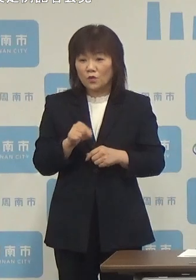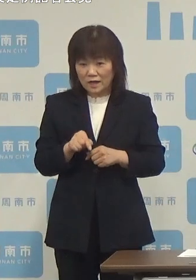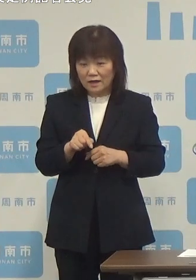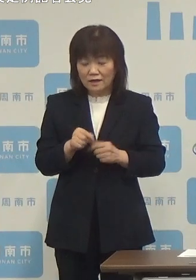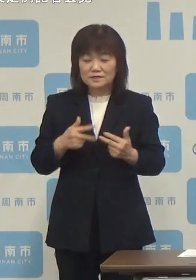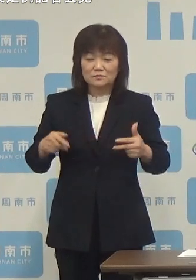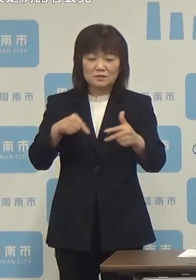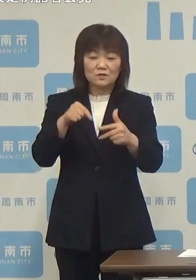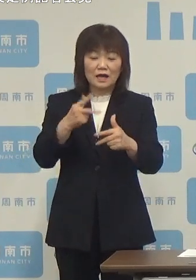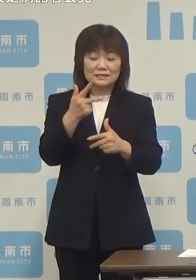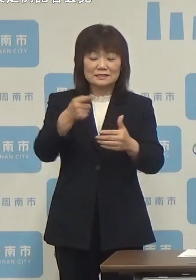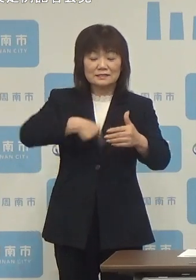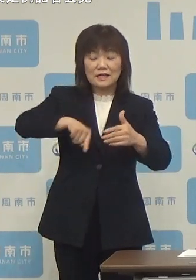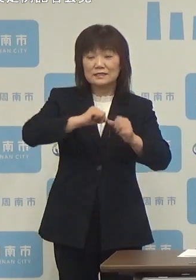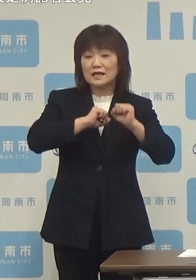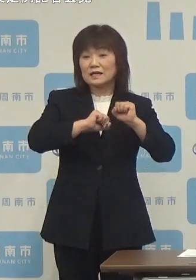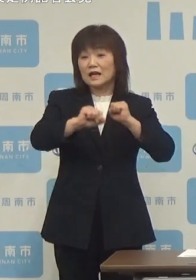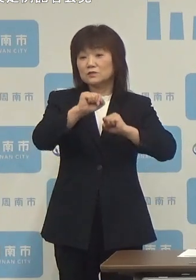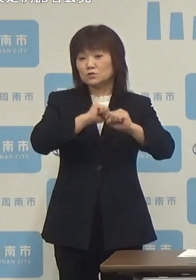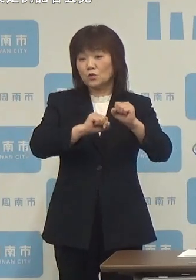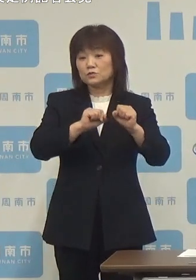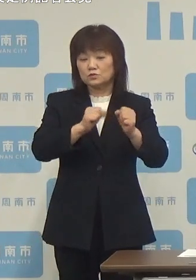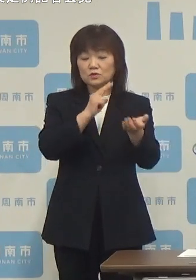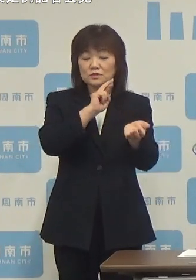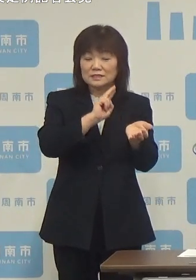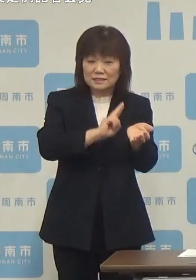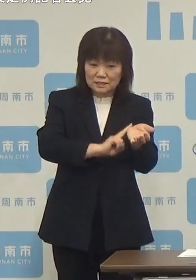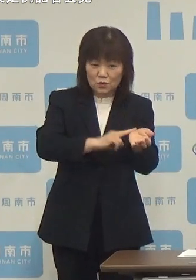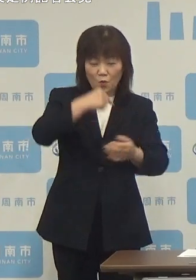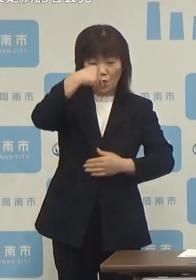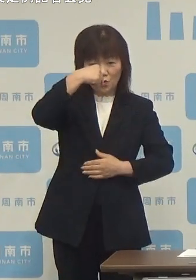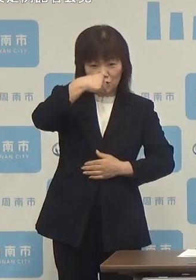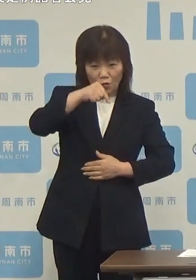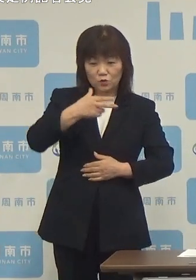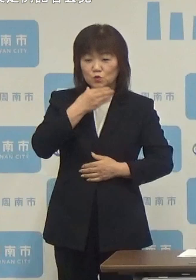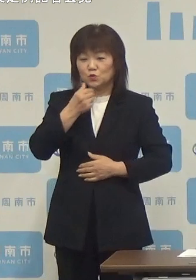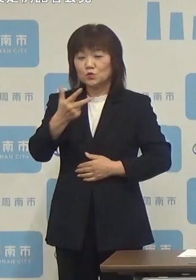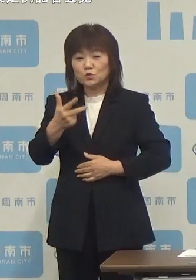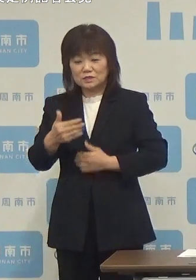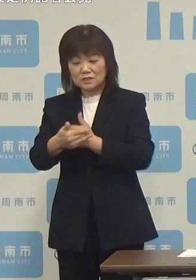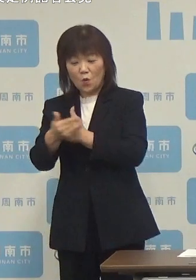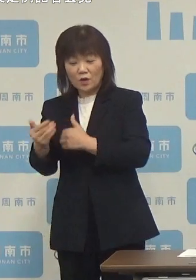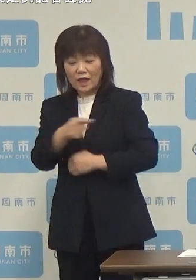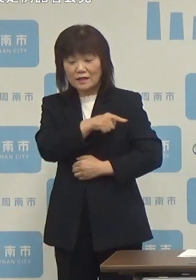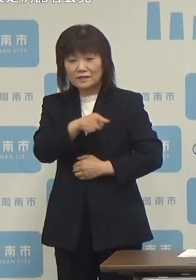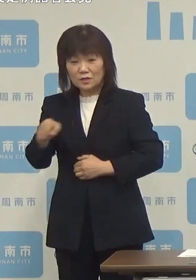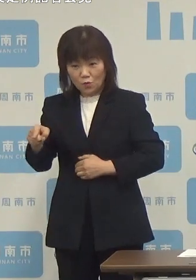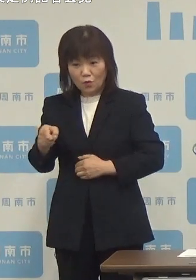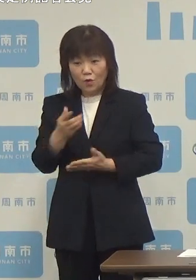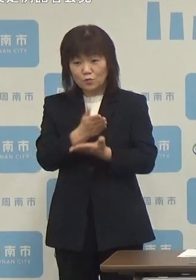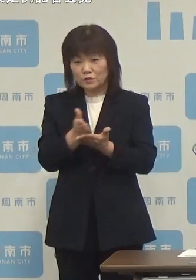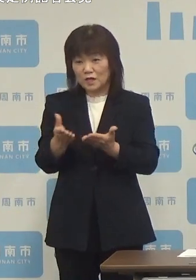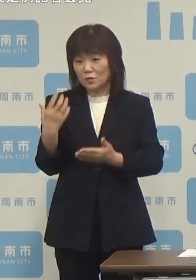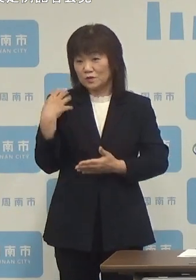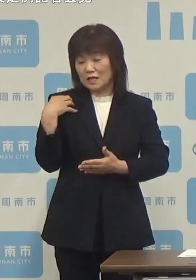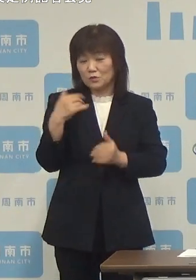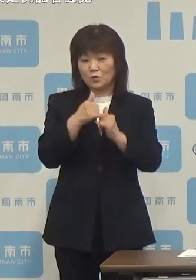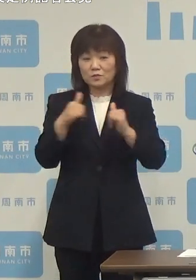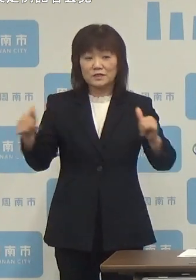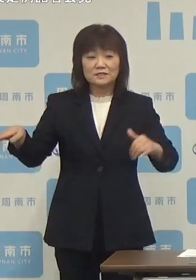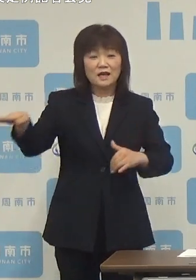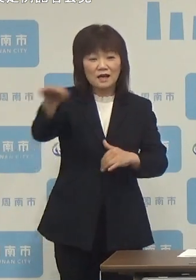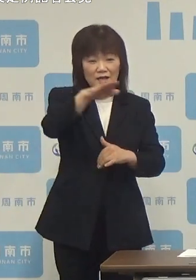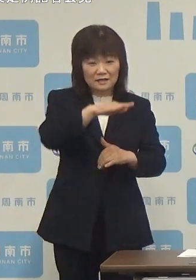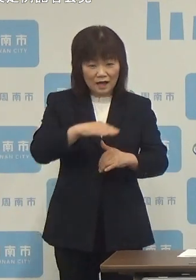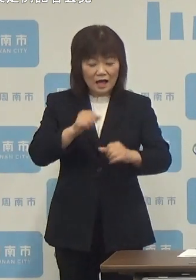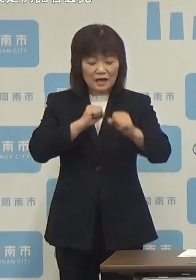は、市内で活躍する医療、教育、福祉、保健等の各分野の皆様がそれぞ